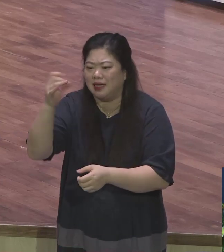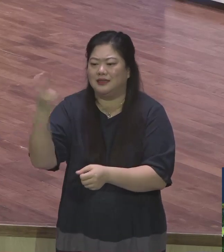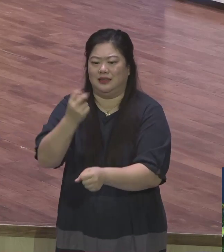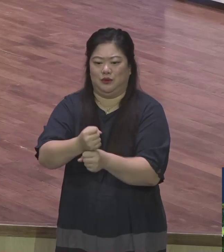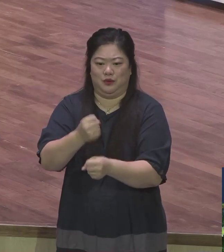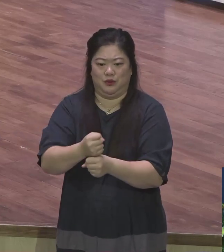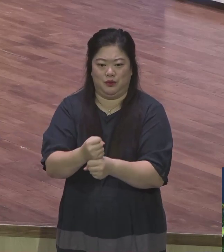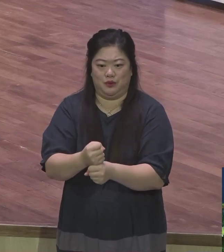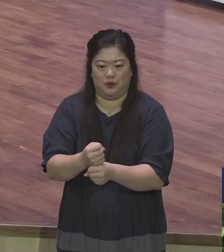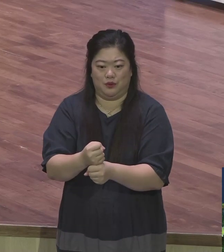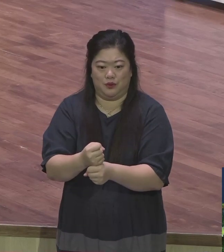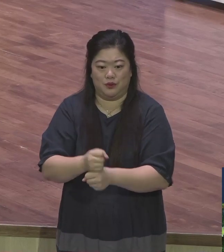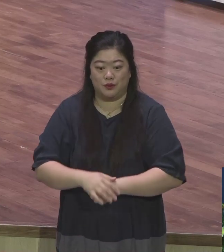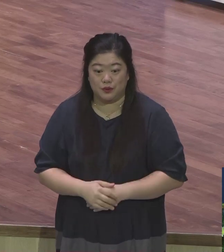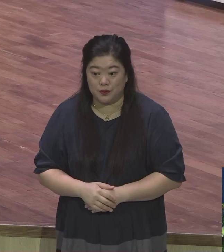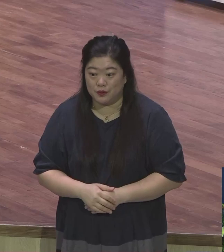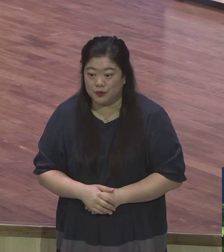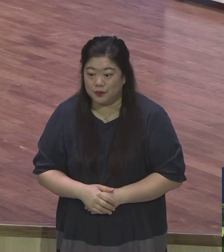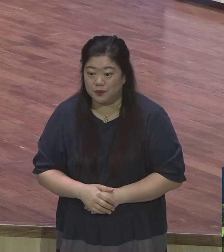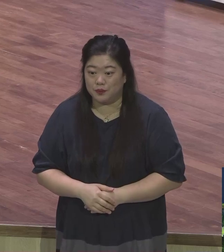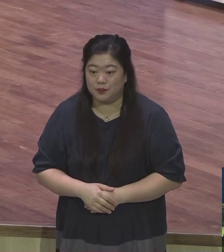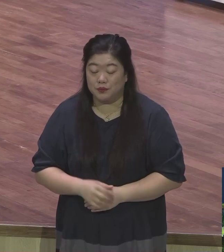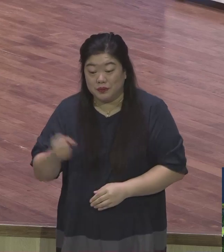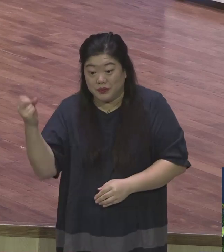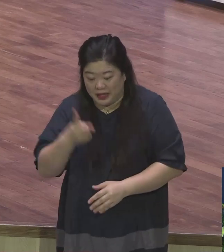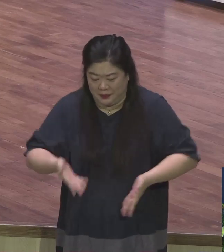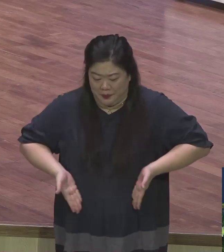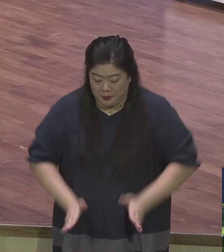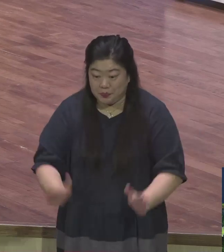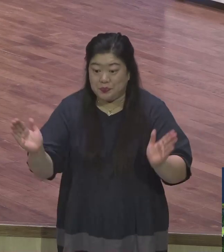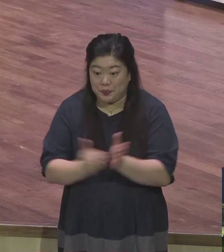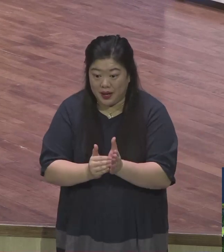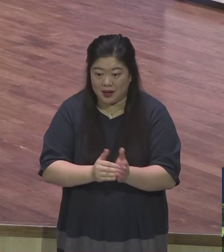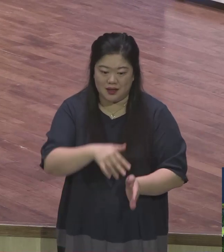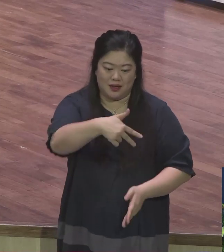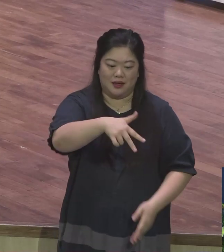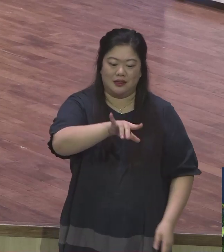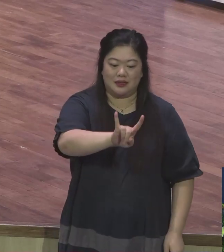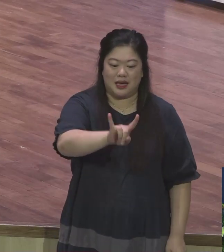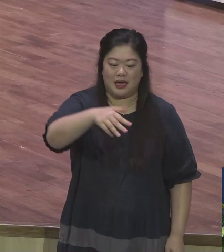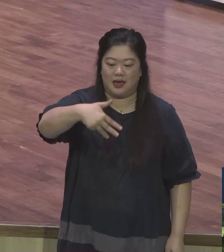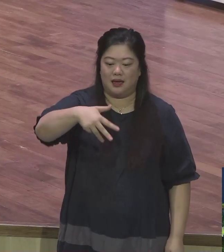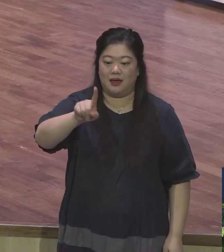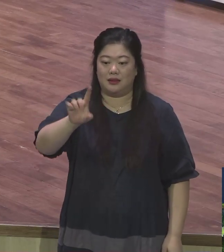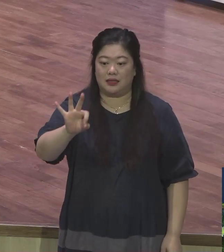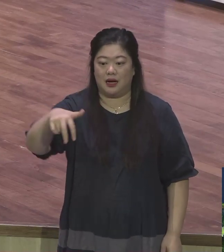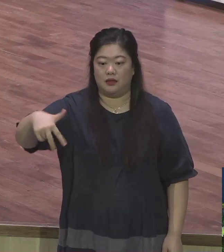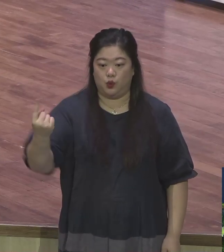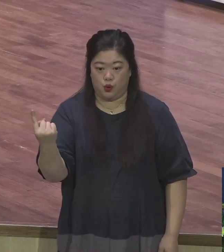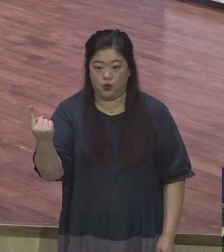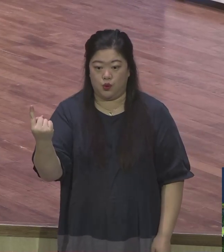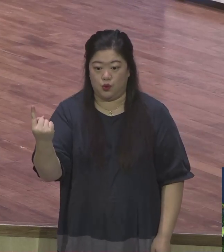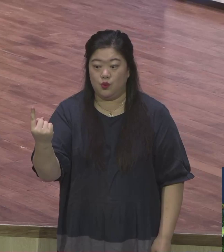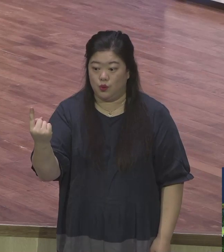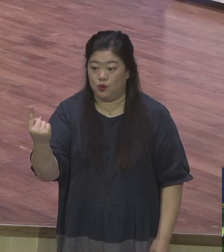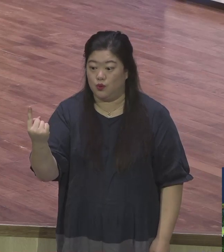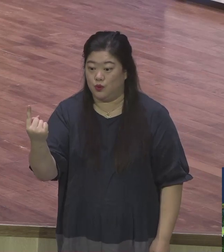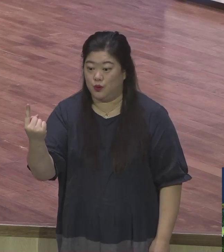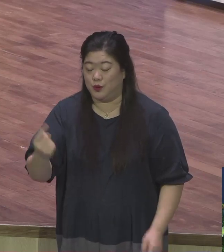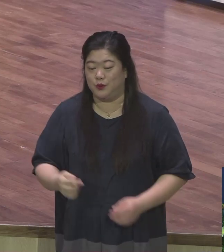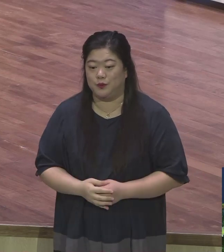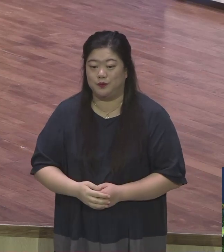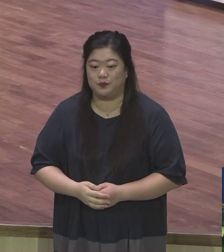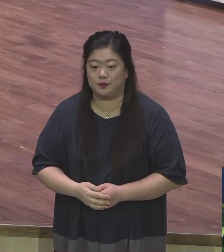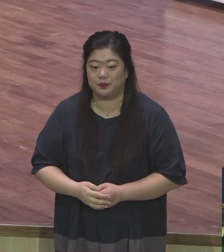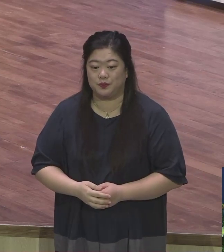그것은 완전히 벗어났다고 새롭게 거듭났다. 이걸 재창조라 그런다. 재창조 재창조